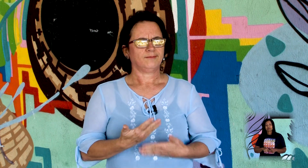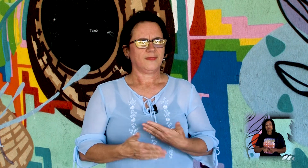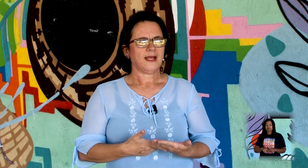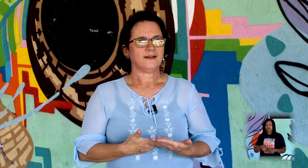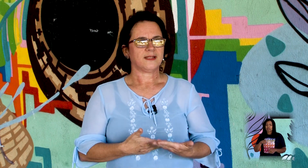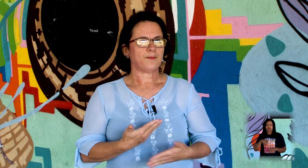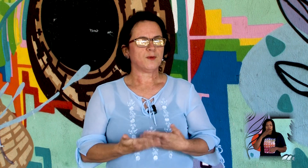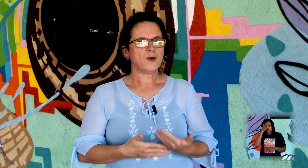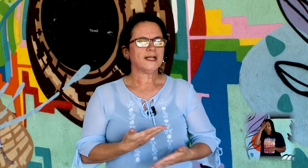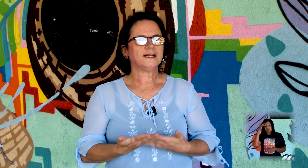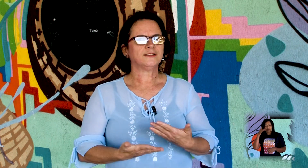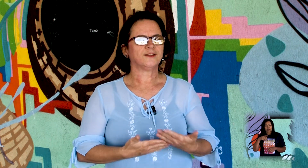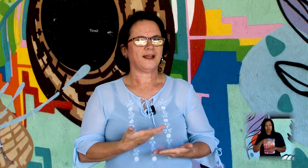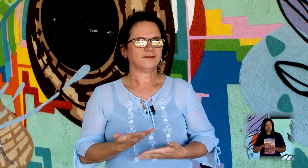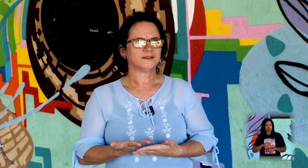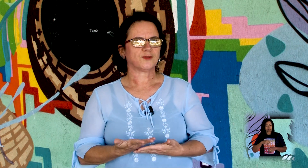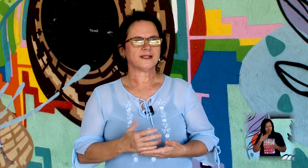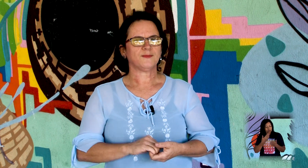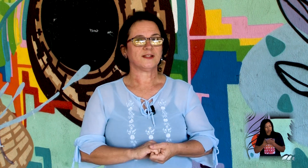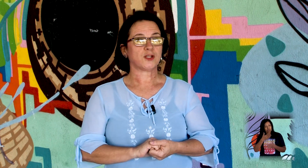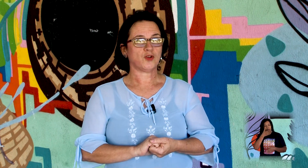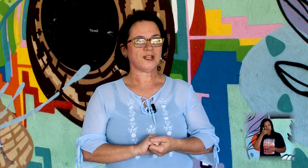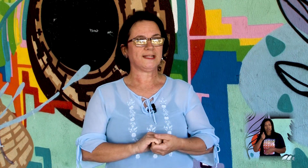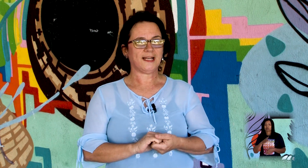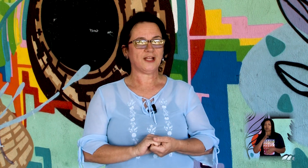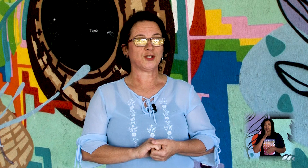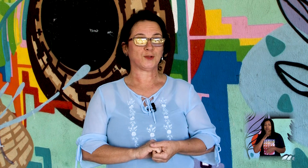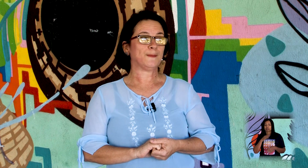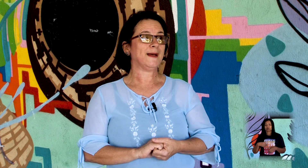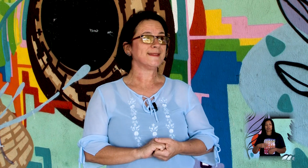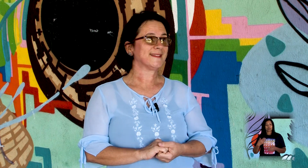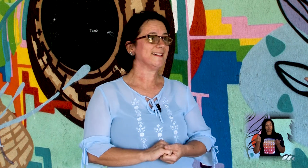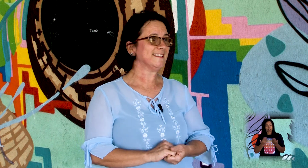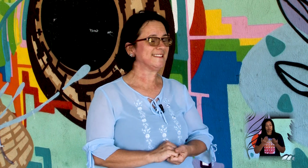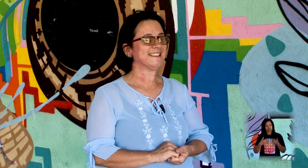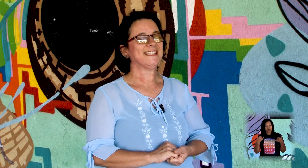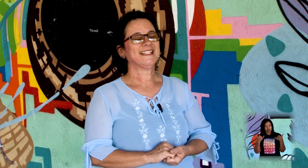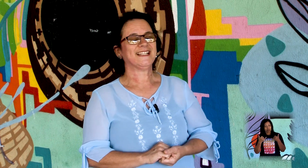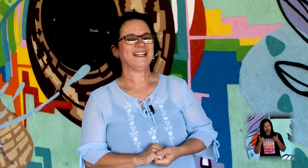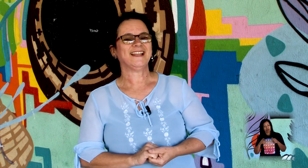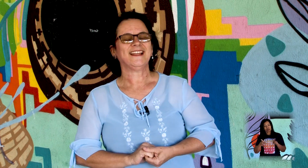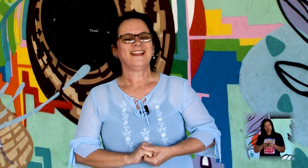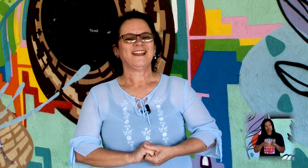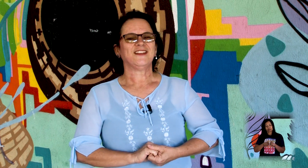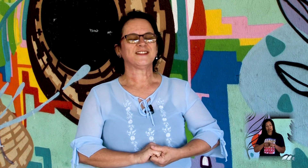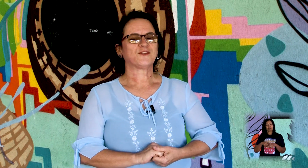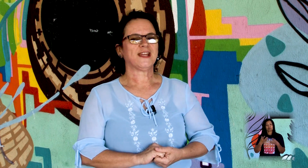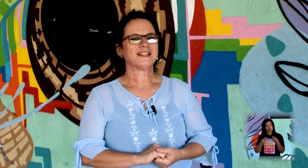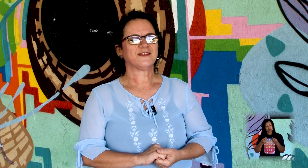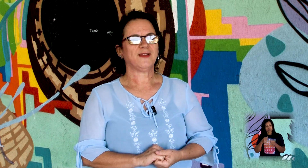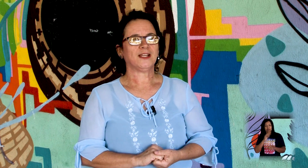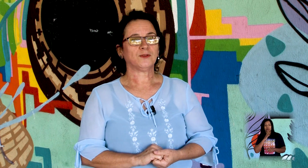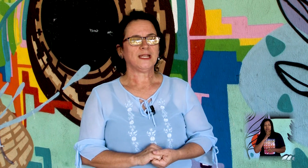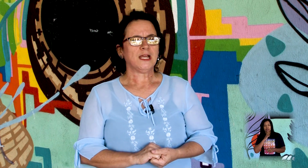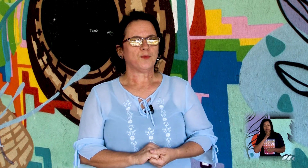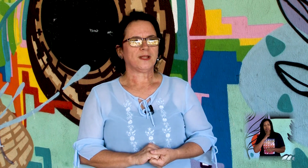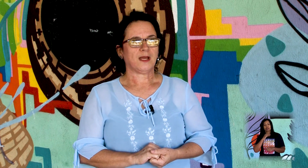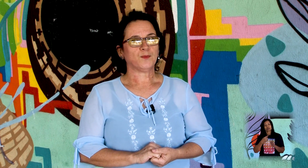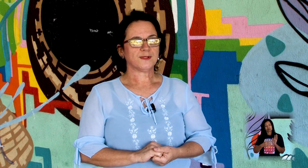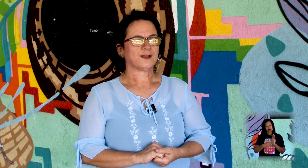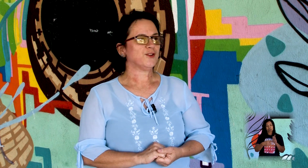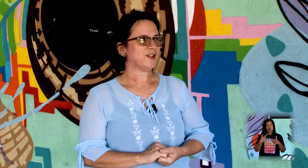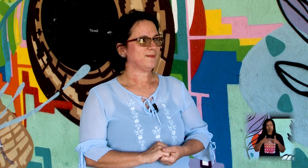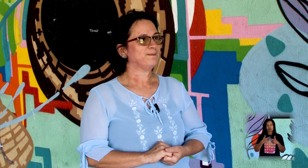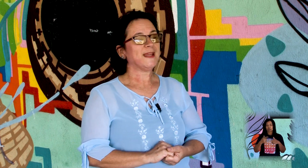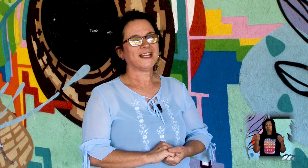você se aprimorando, né, nos conhecimentos, que hoje a internet ajuda bastante, né, esse conhecimento, porque